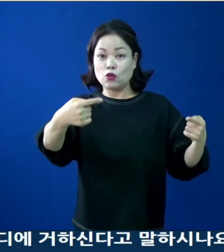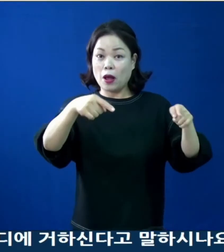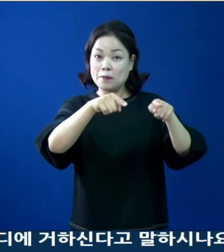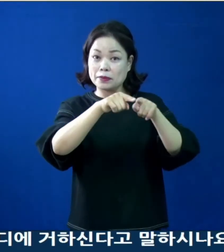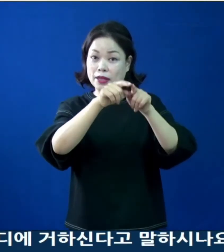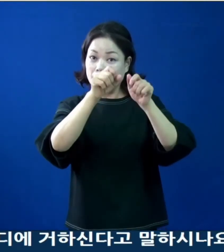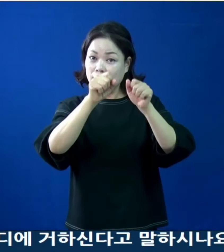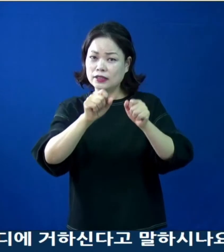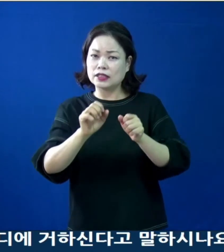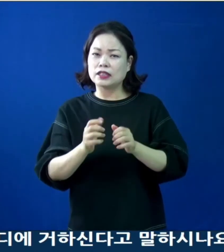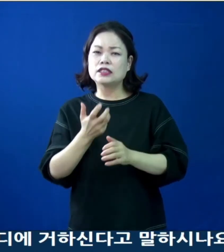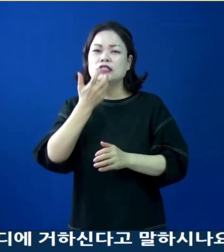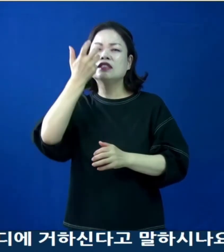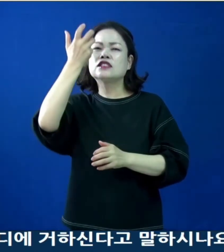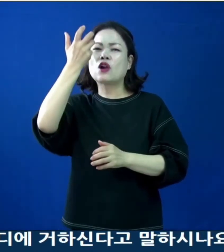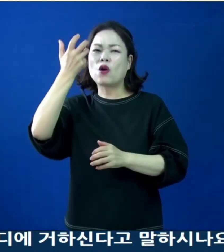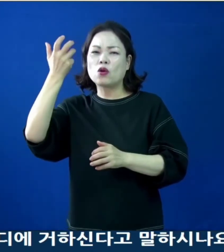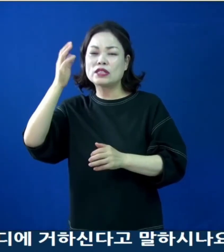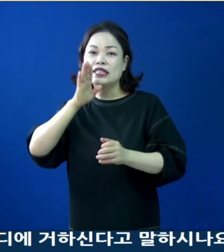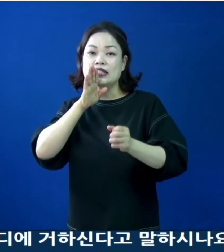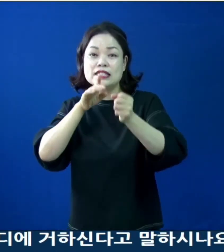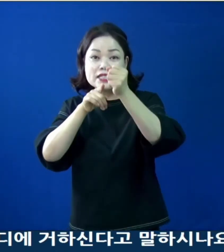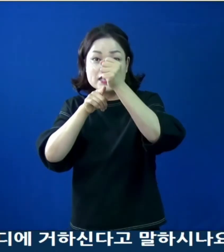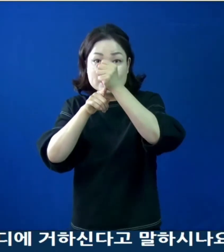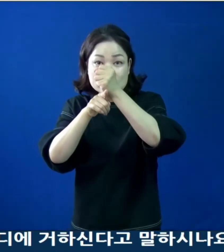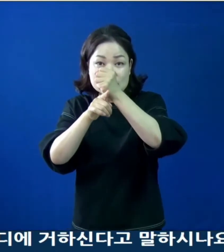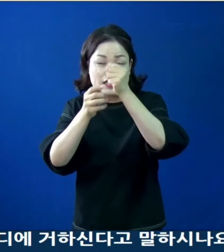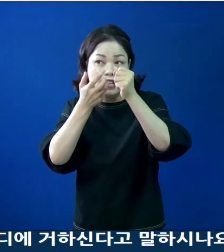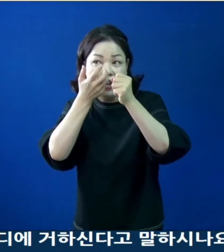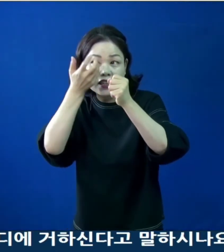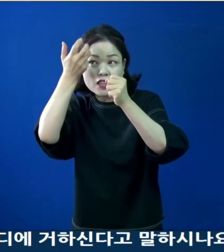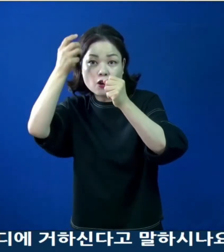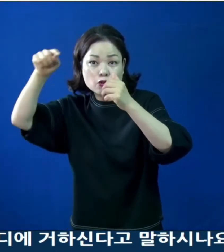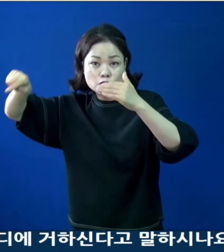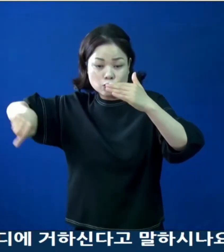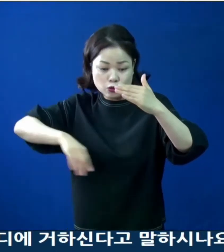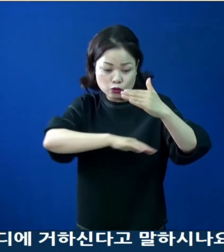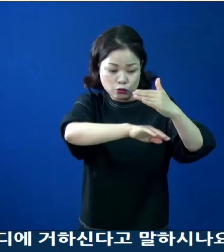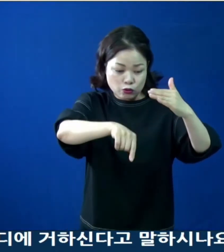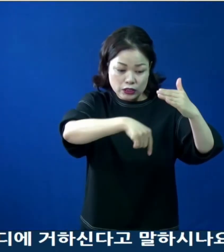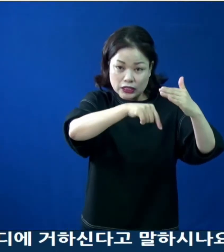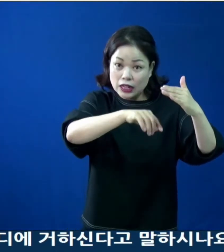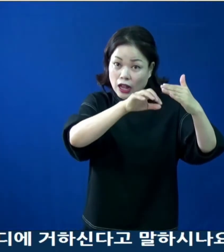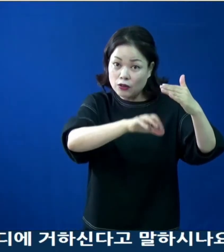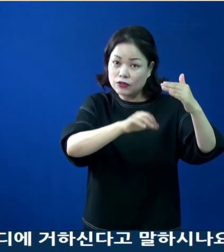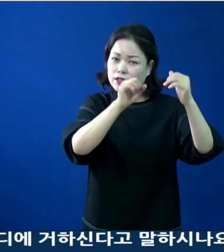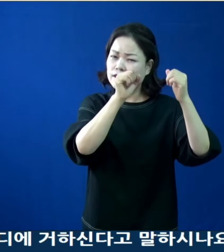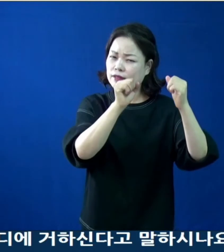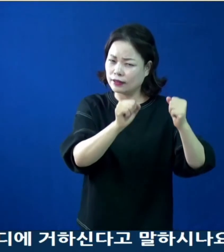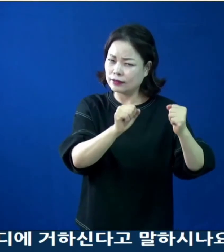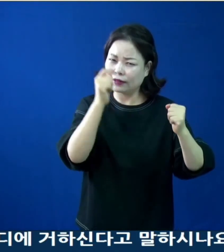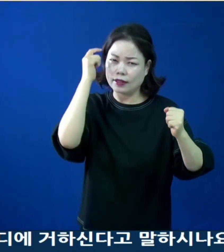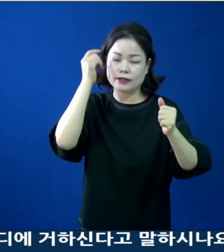함께하는 영으로, 그것도 진리의 영으로 우리 가운데 거하신다는 것을 생각하셔야